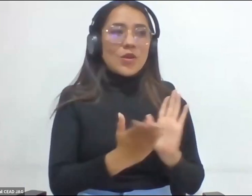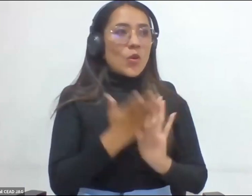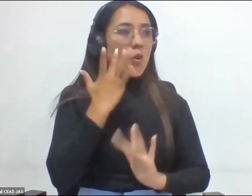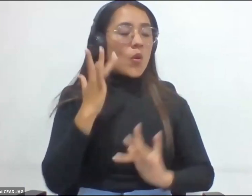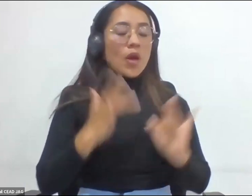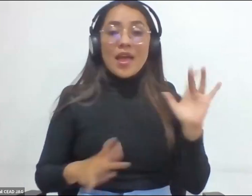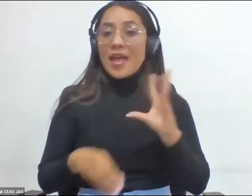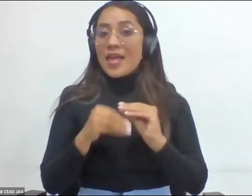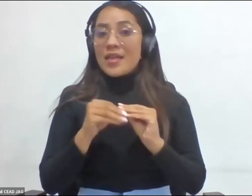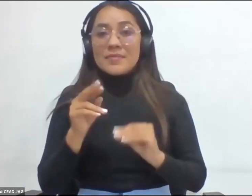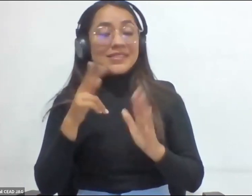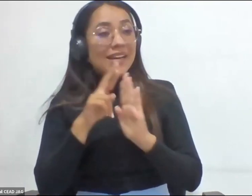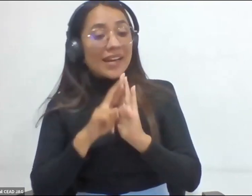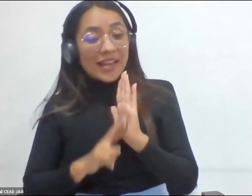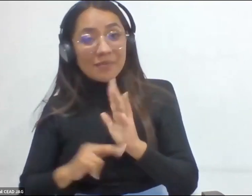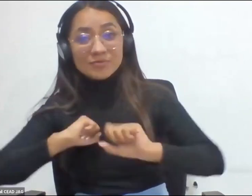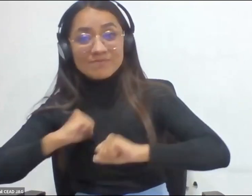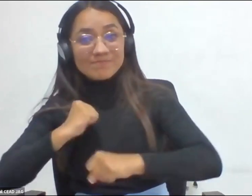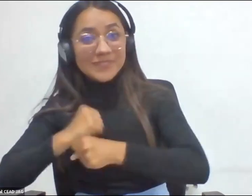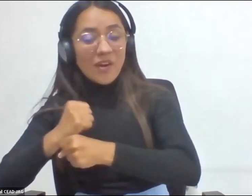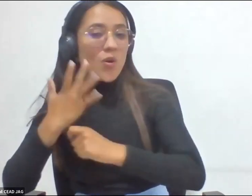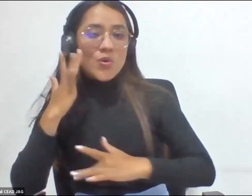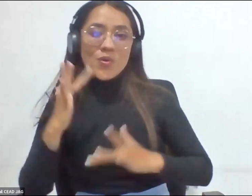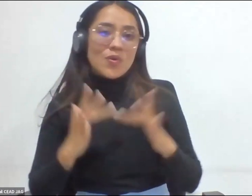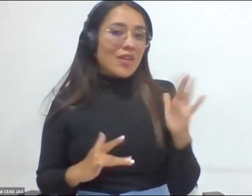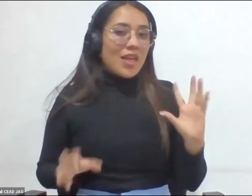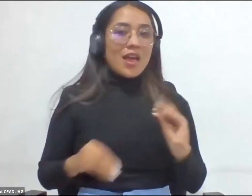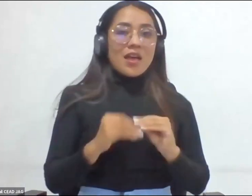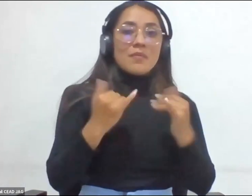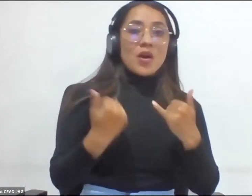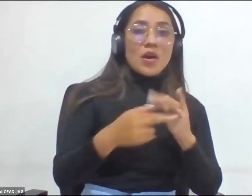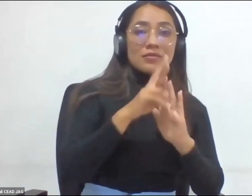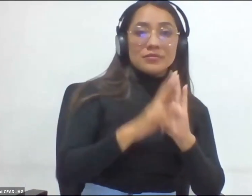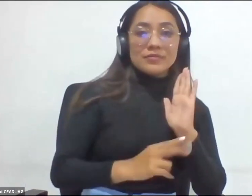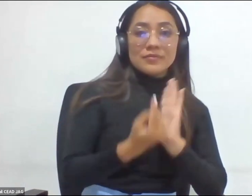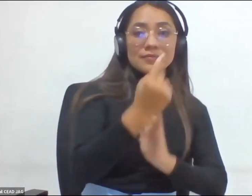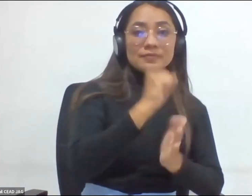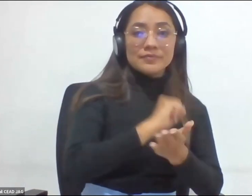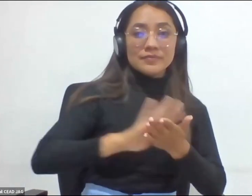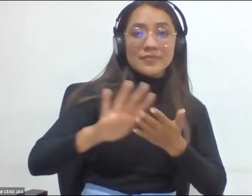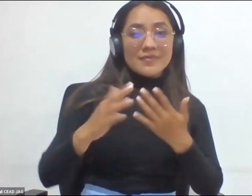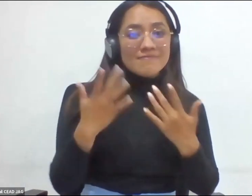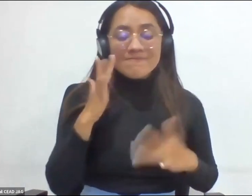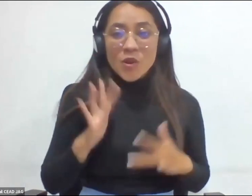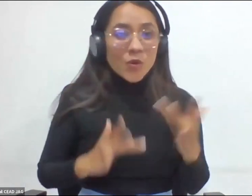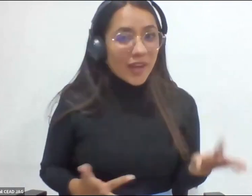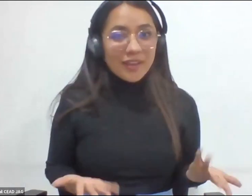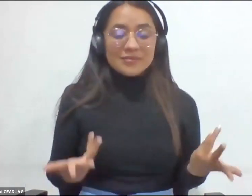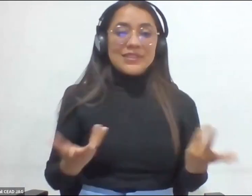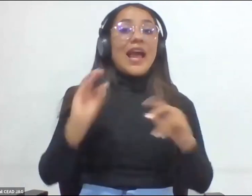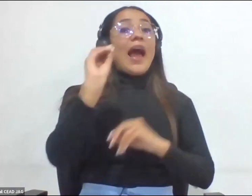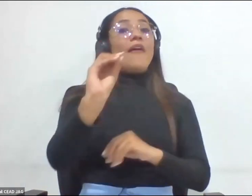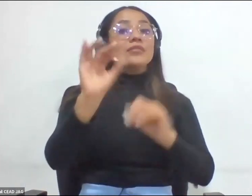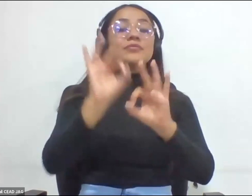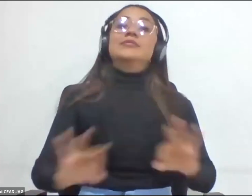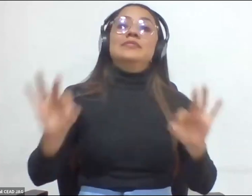nuestro reglamento operativo Y en este momento del reglamento de la política de gratuidad Entonces sí Los invito voy a